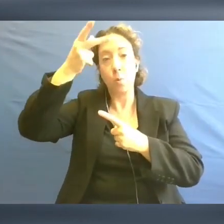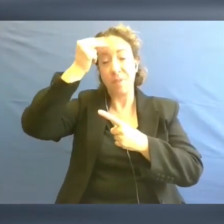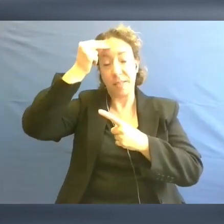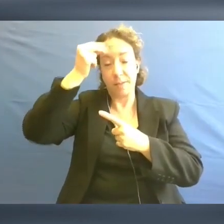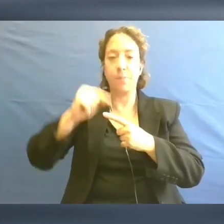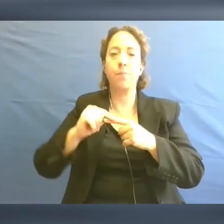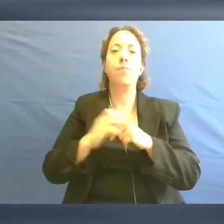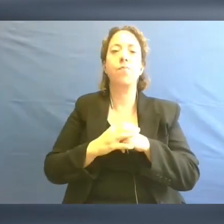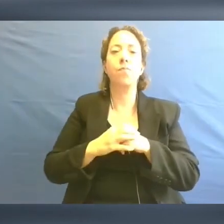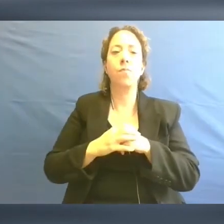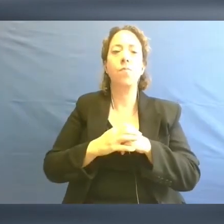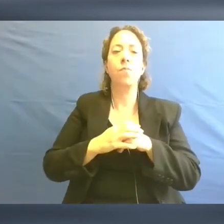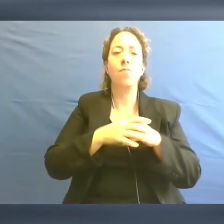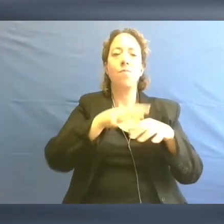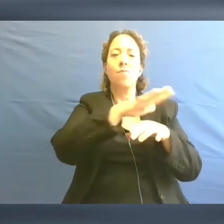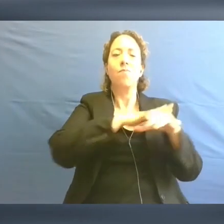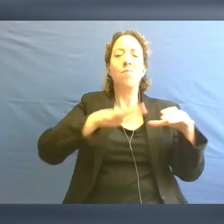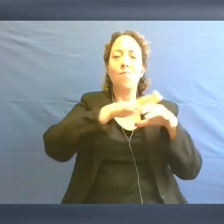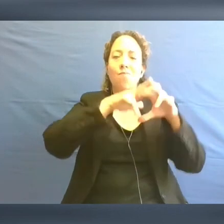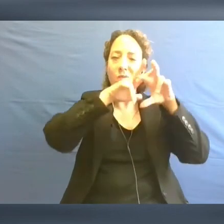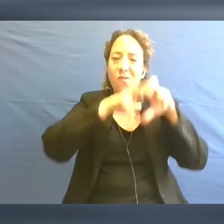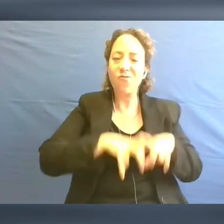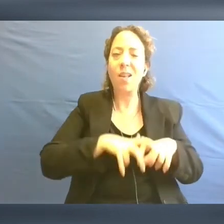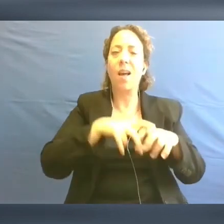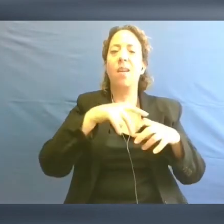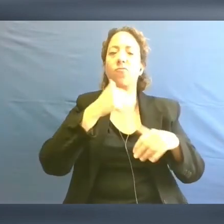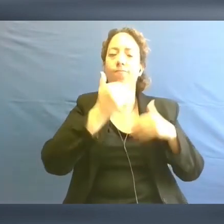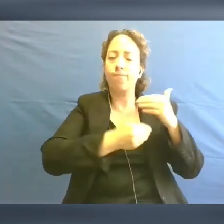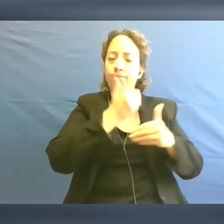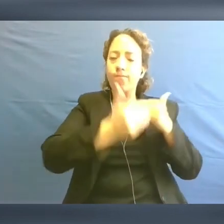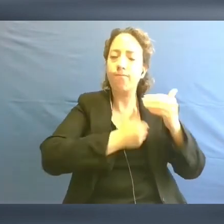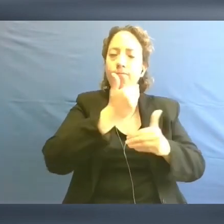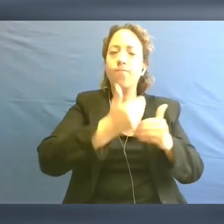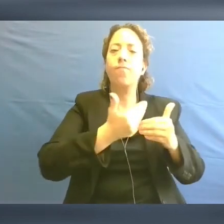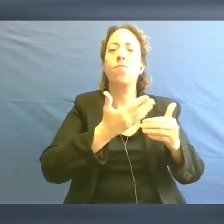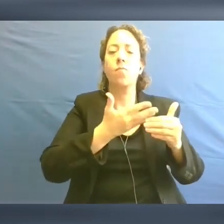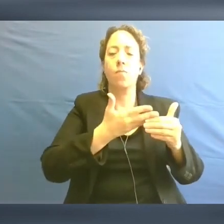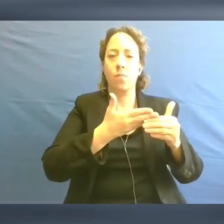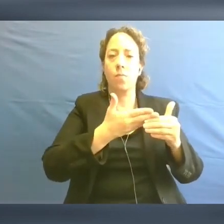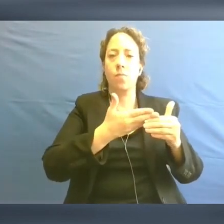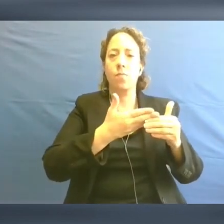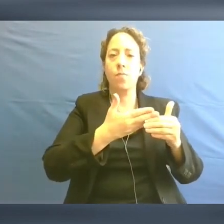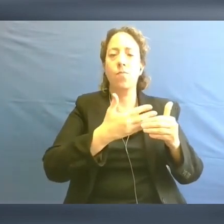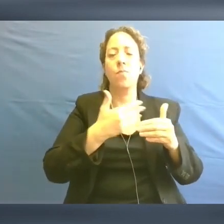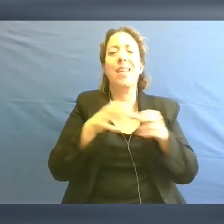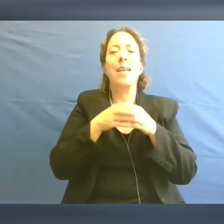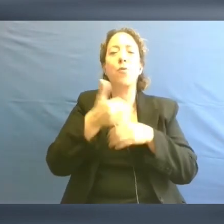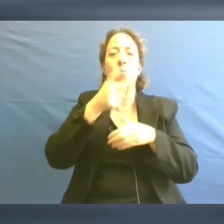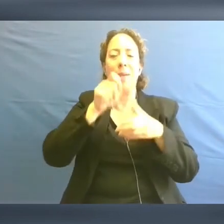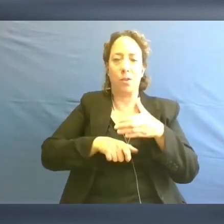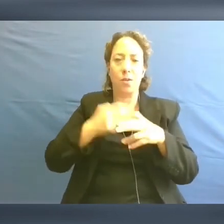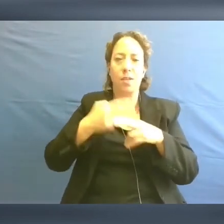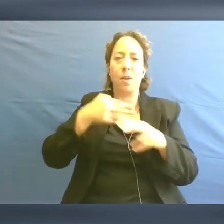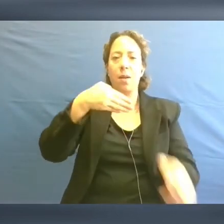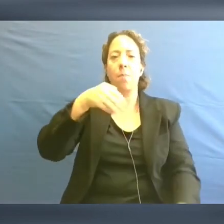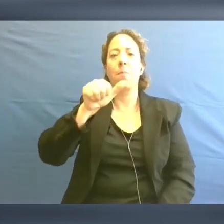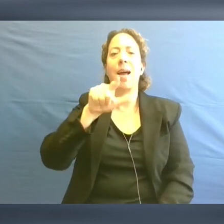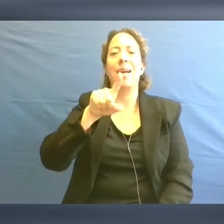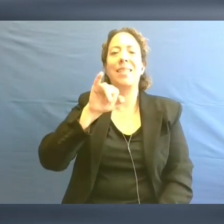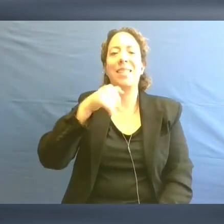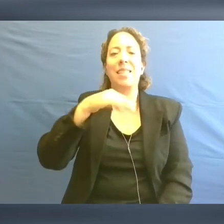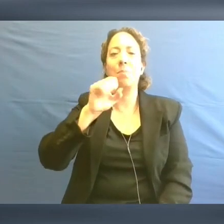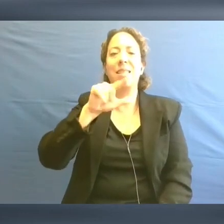de nos travaux de recherche, et en particulier par rapport à une personne de notre équipe qui s'appelle Maximiliano